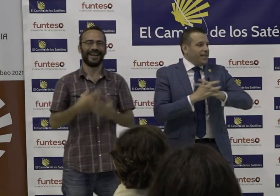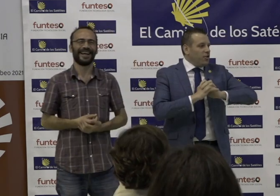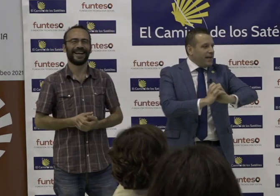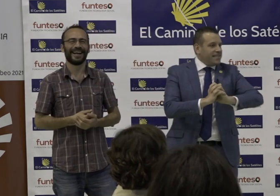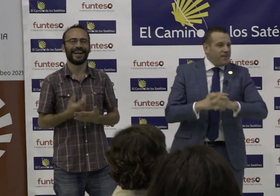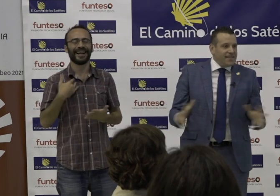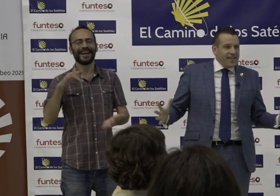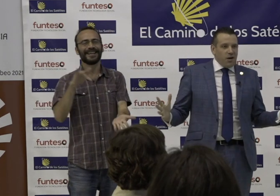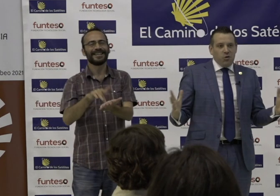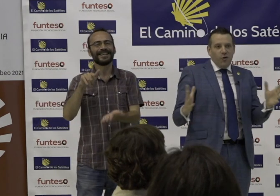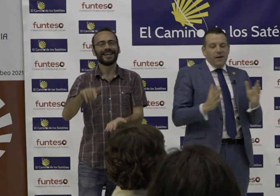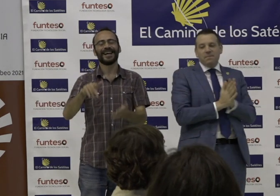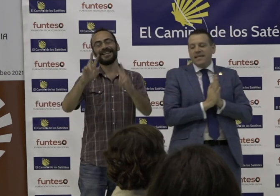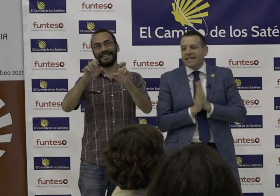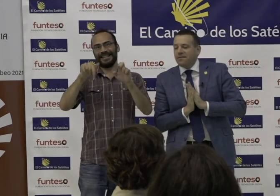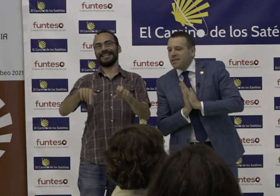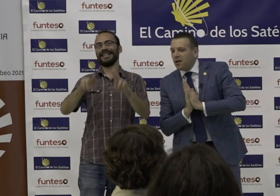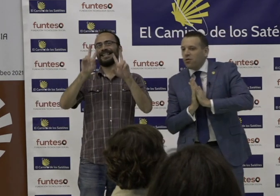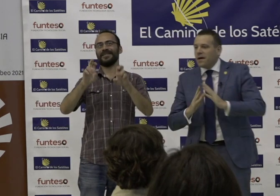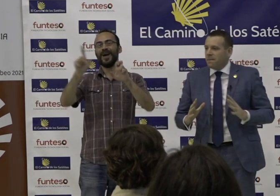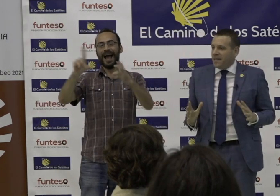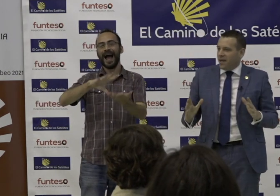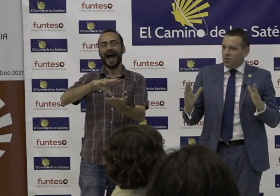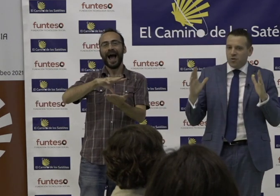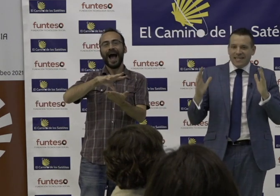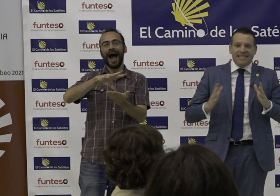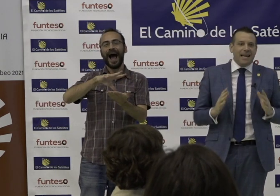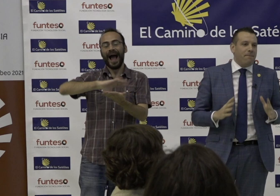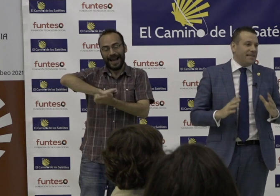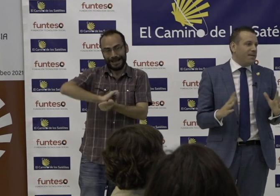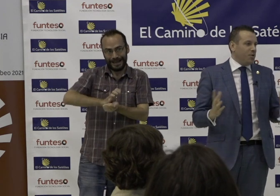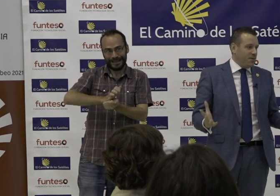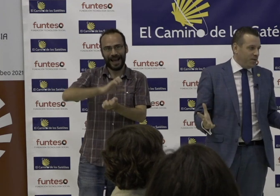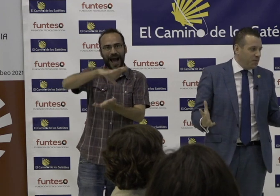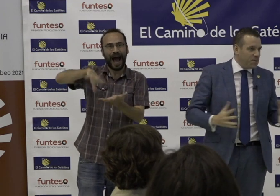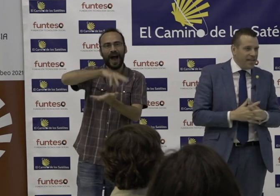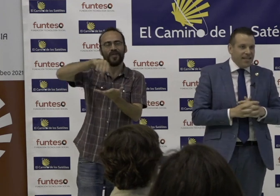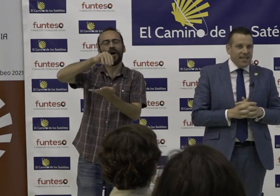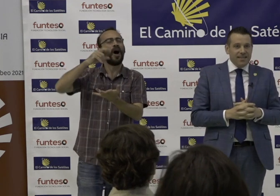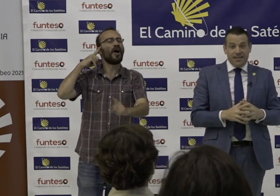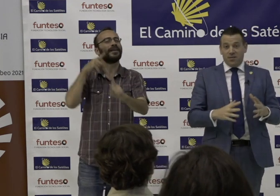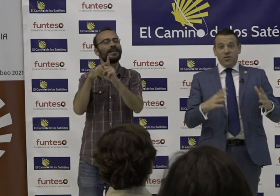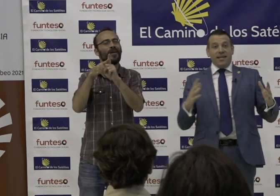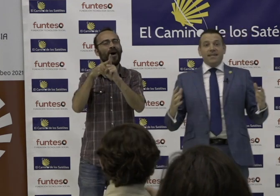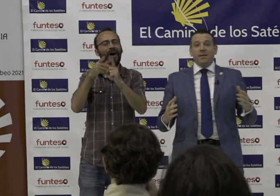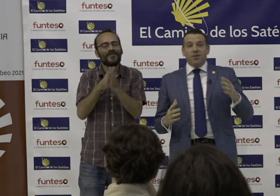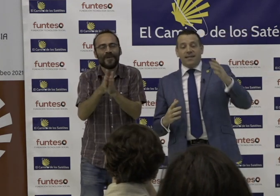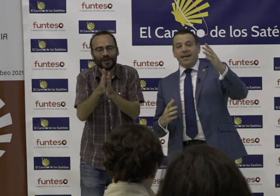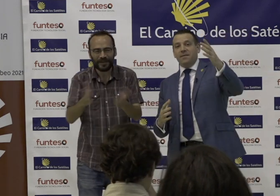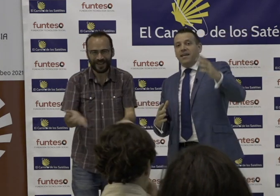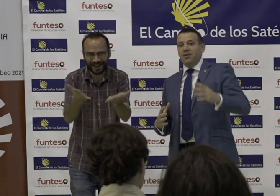Pues yo he quedado para esta fase de Arzúa. Y en esa fase de Arzúa me dijeron, tú tienes que ser la parte de motivación. Y desde que escuché